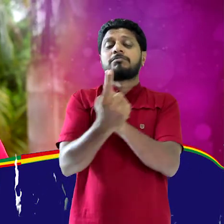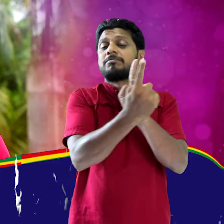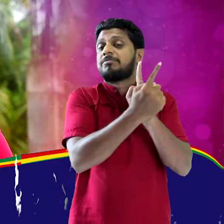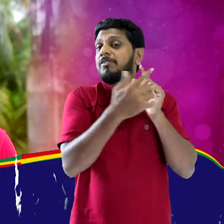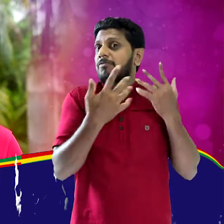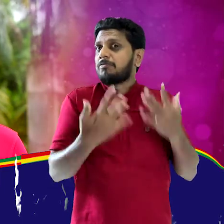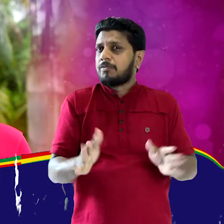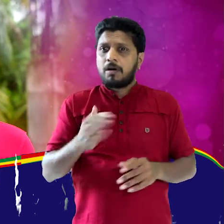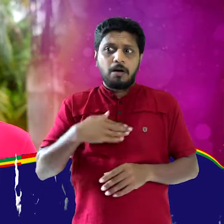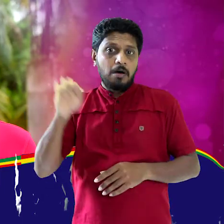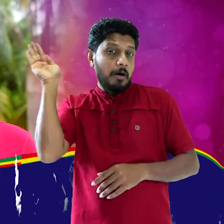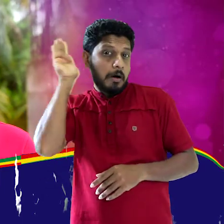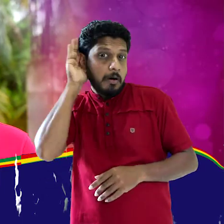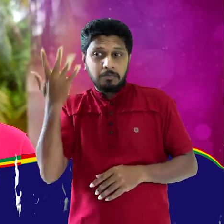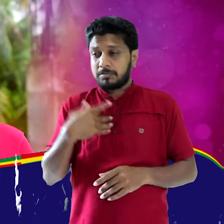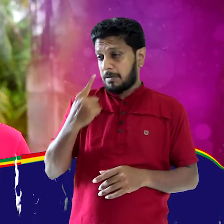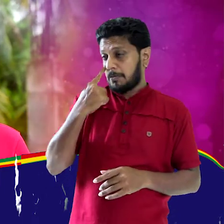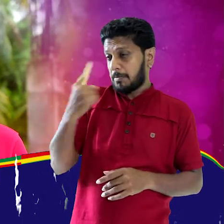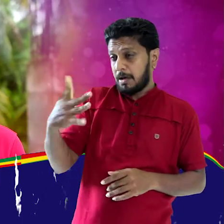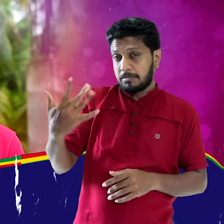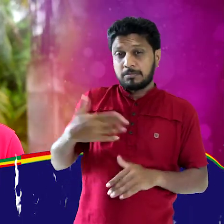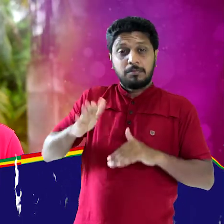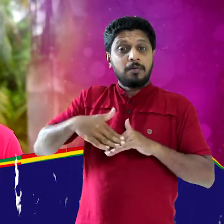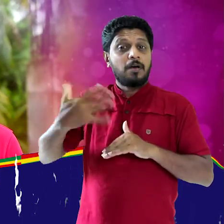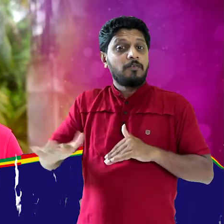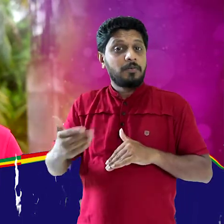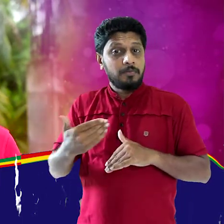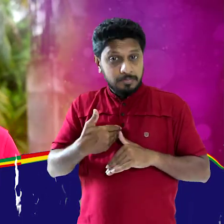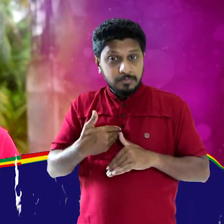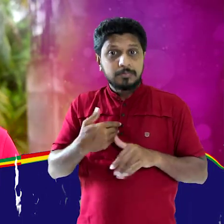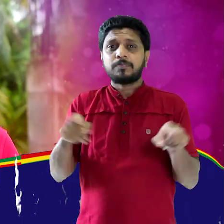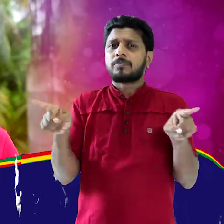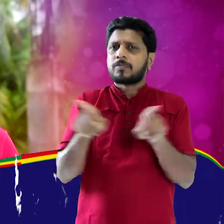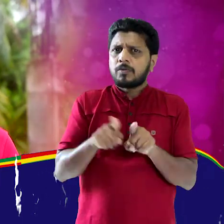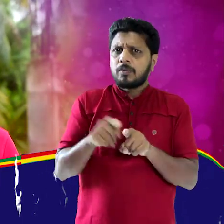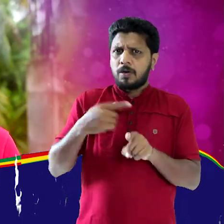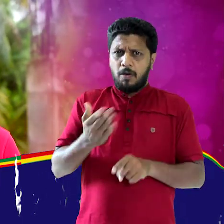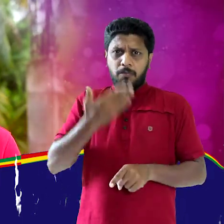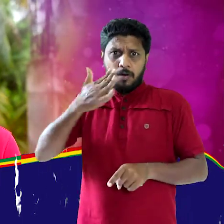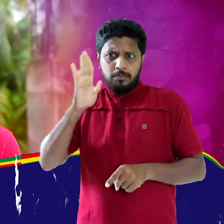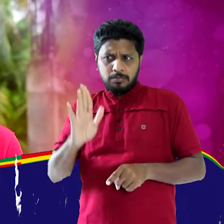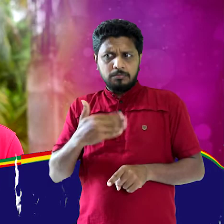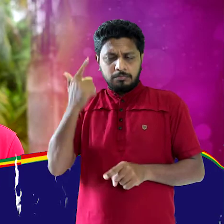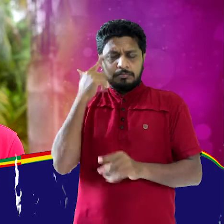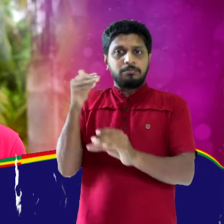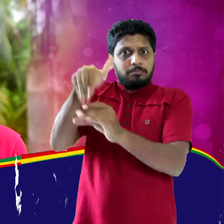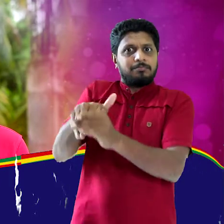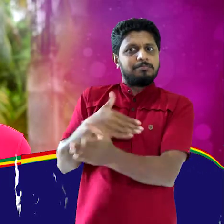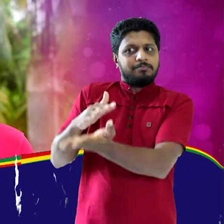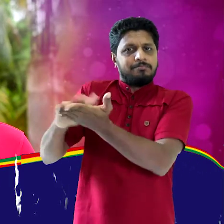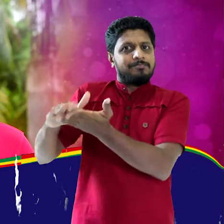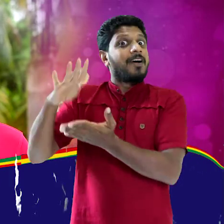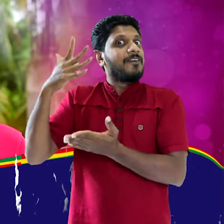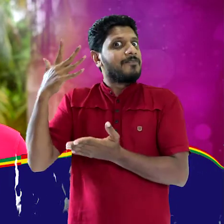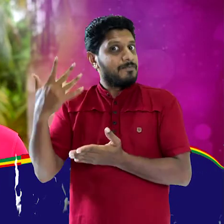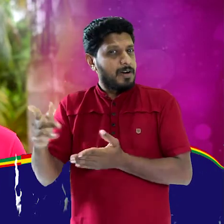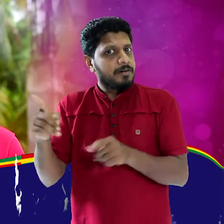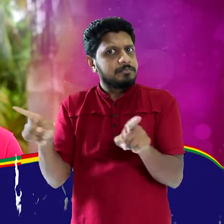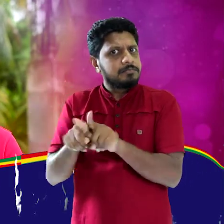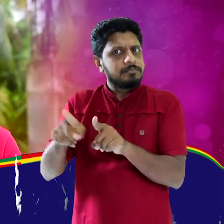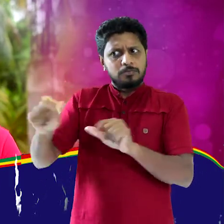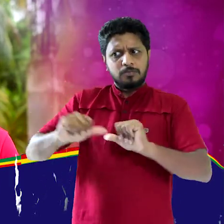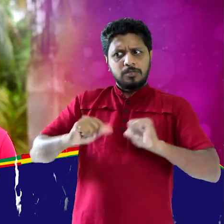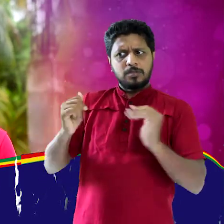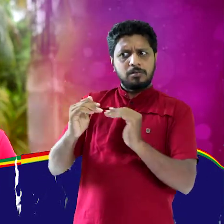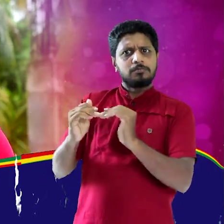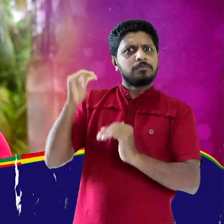ඇස් දෙකෙන් දැක්ක, කන් දෙකෙන් ඇහුවා, ඒ වගේම අත්විඳා. ඒක නිසා මට පුළුවන්කම ලැබුණා ඒකෙදී යම් මැදිහත් වීමක් වෙන්න. විශේෂයෙන්ම ඔවුන්ගේ ජීවිතයේ